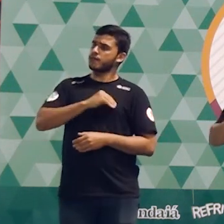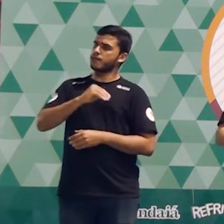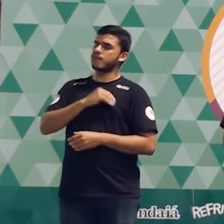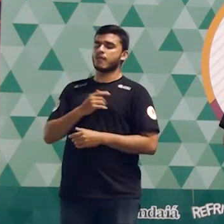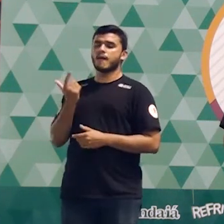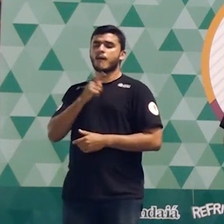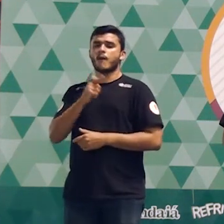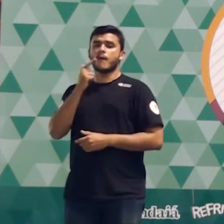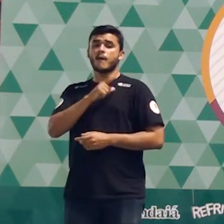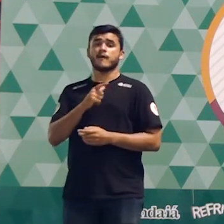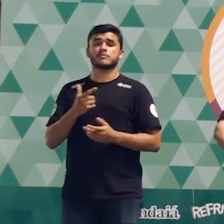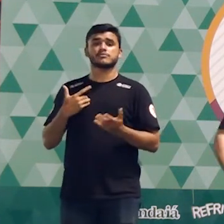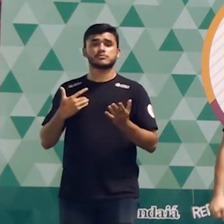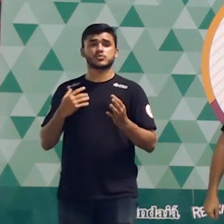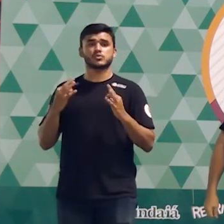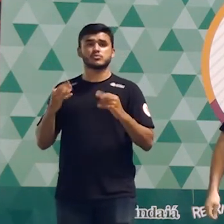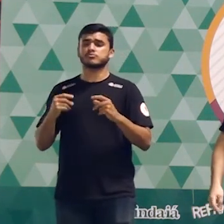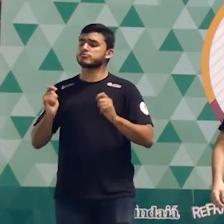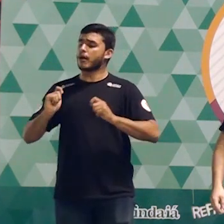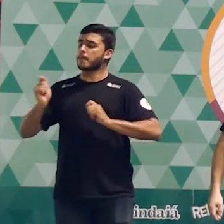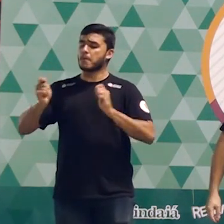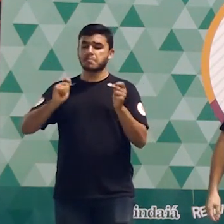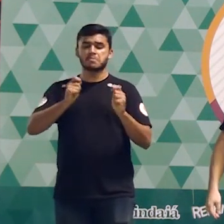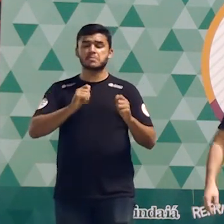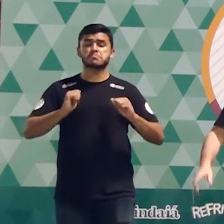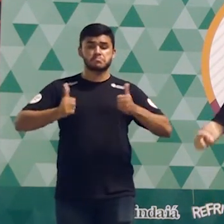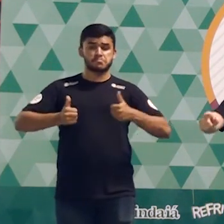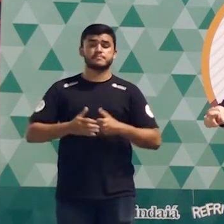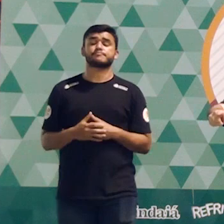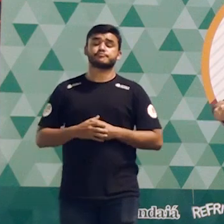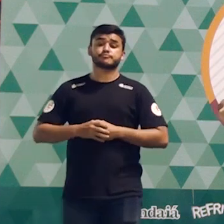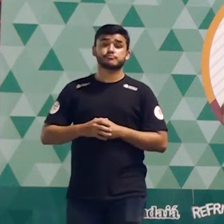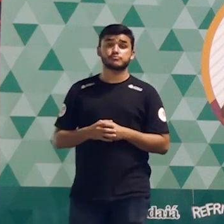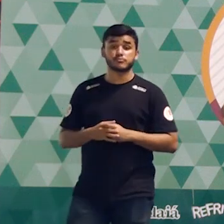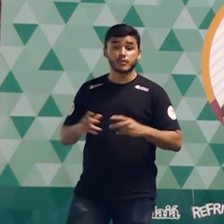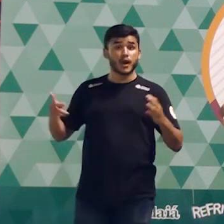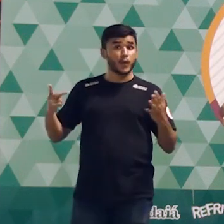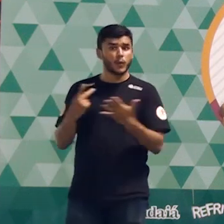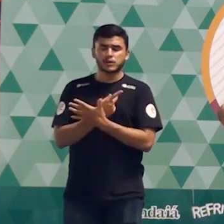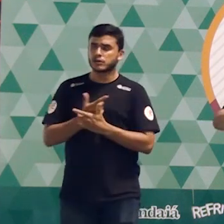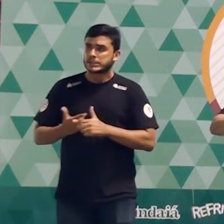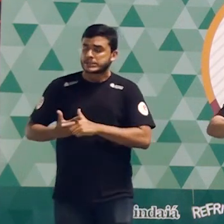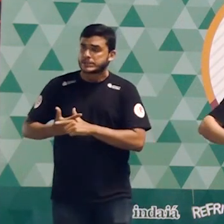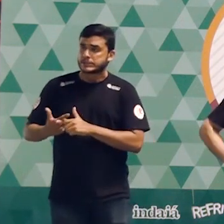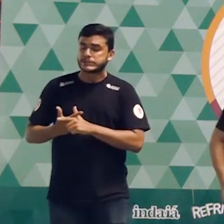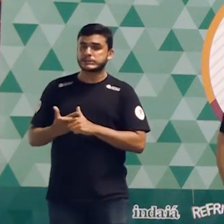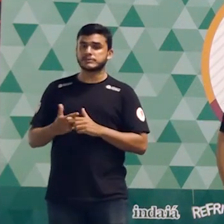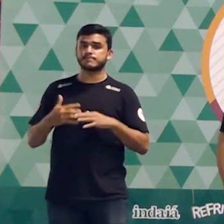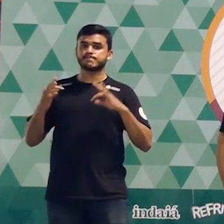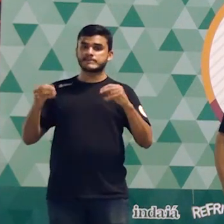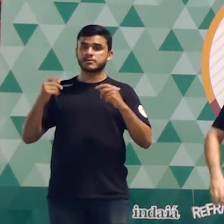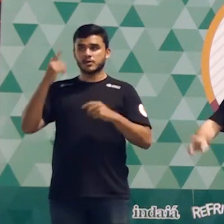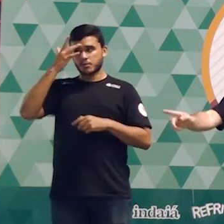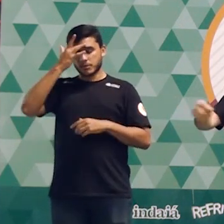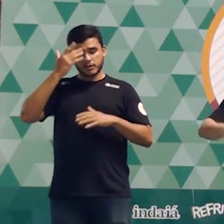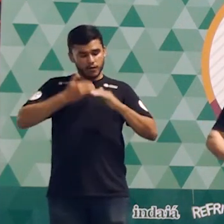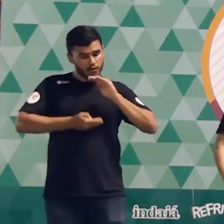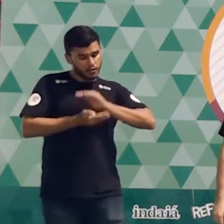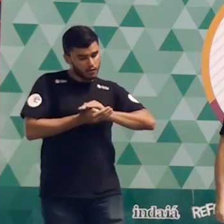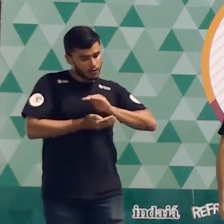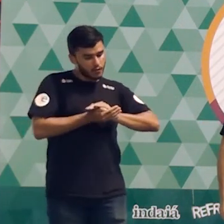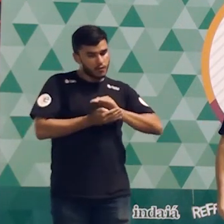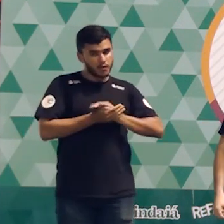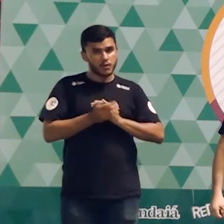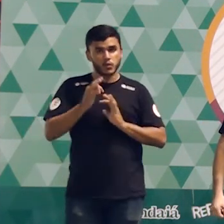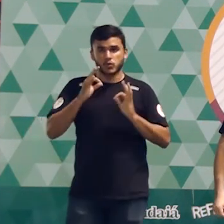grana, então, portanto, dava para pagar o salário a eles na boa. Só que aí aconteceu a crise. E aí as pessoas guardaram dinheiro e não quiseram